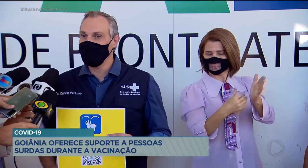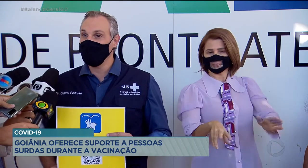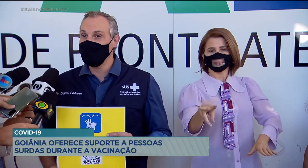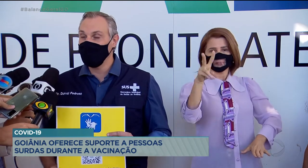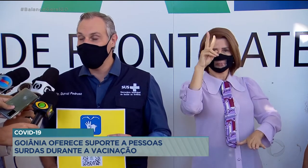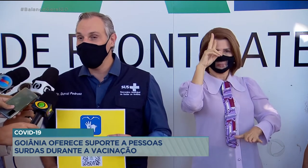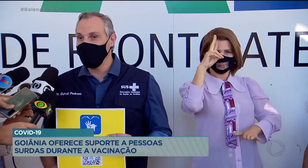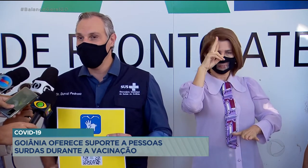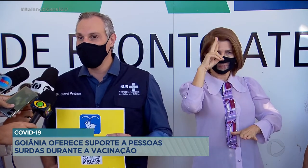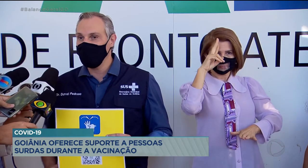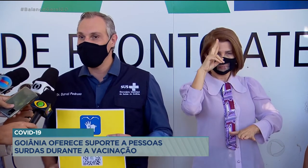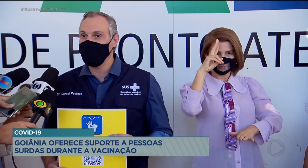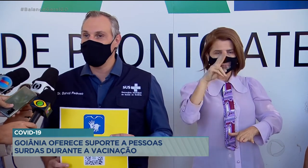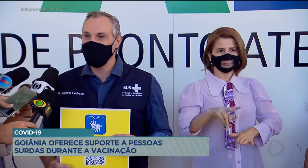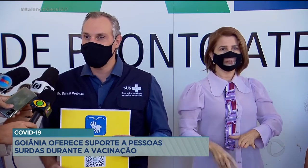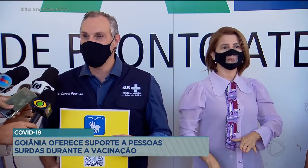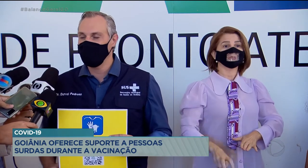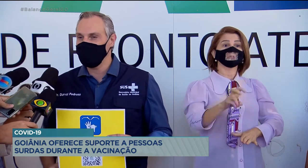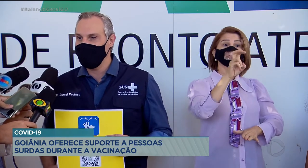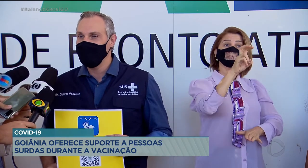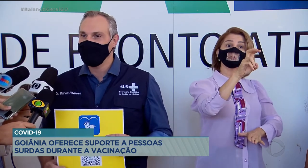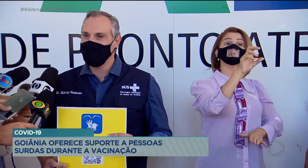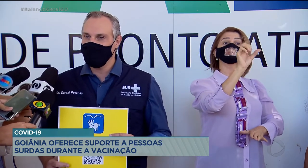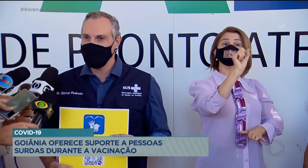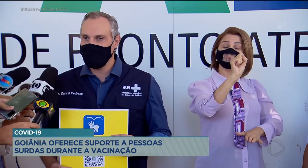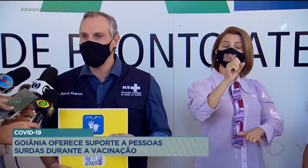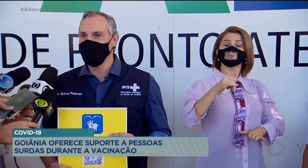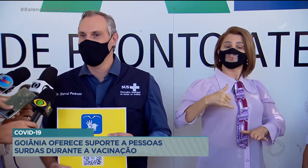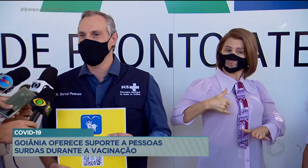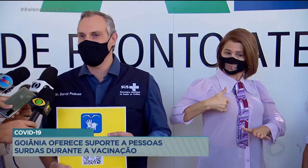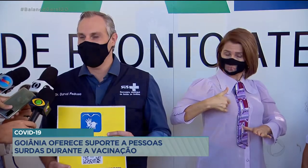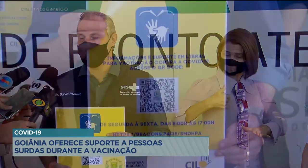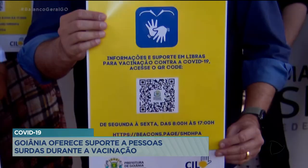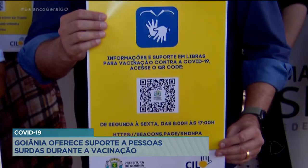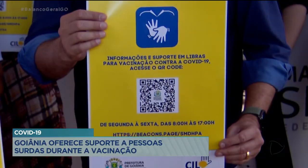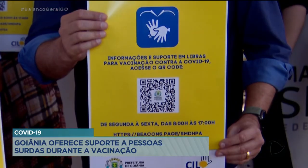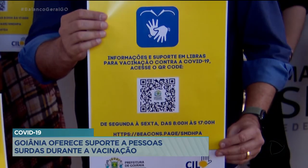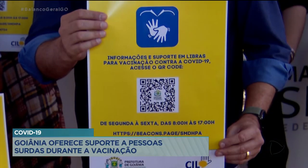vacinação dos 58 anos, na previsão já da quantidade de doses que recebemos.